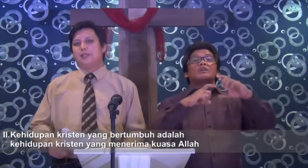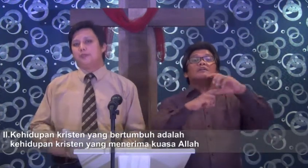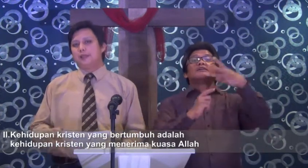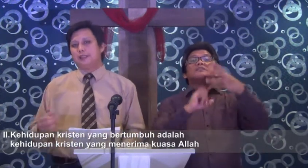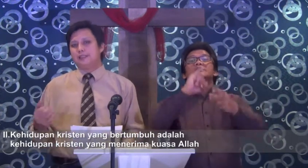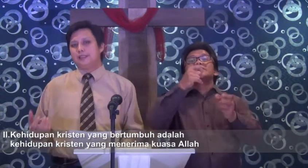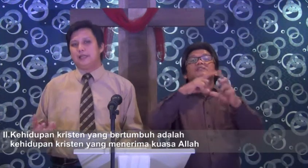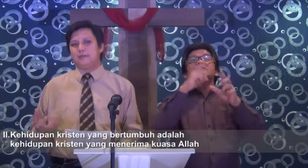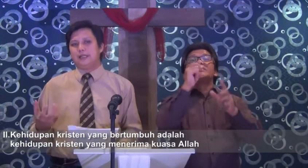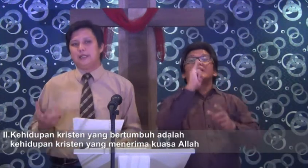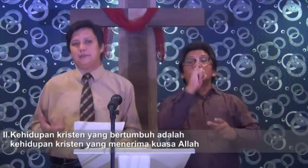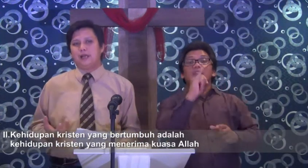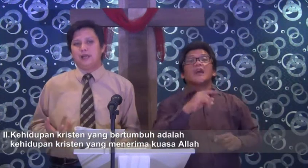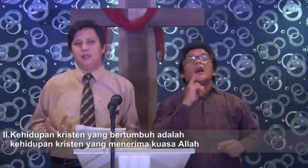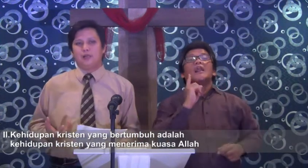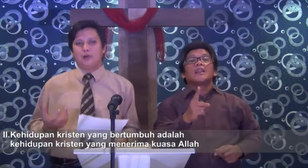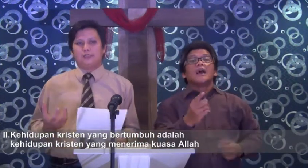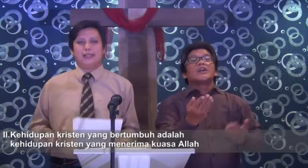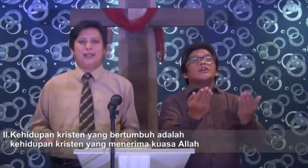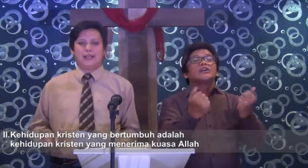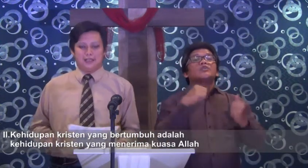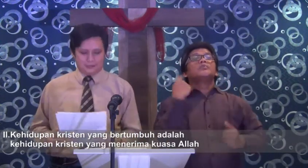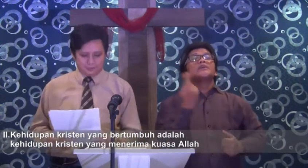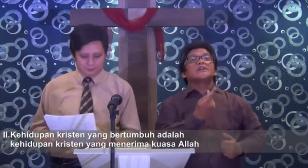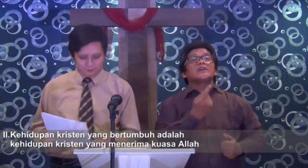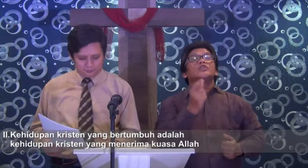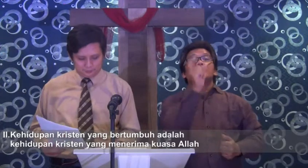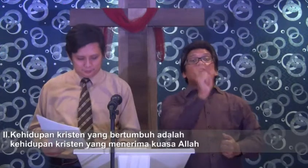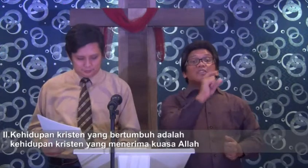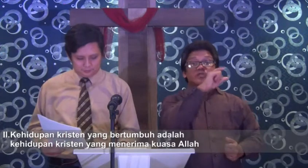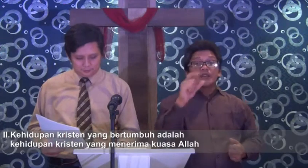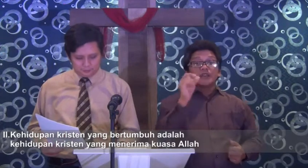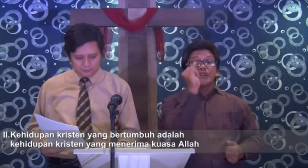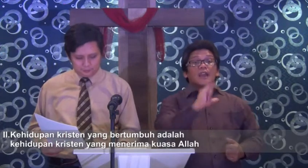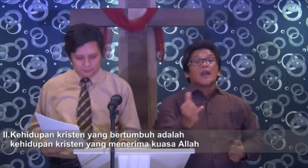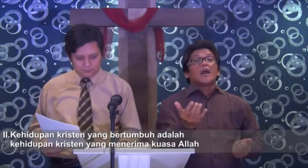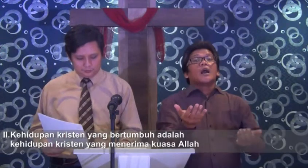adalah kehidupan Kristen yang menerima kuasa Allah.